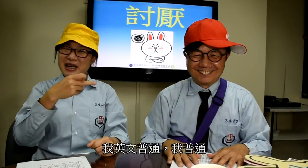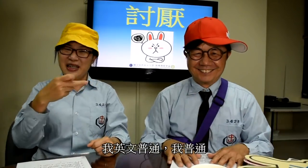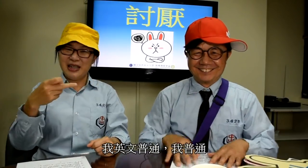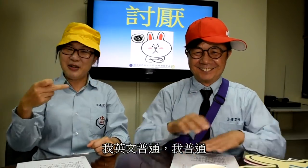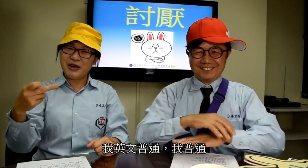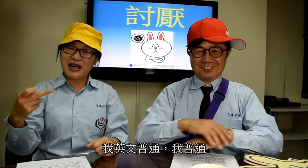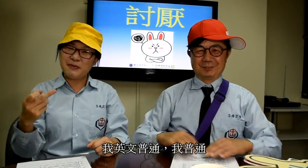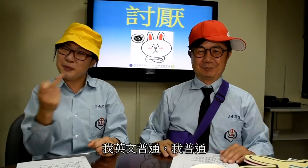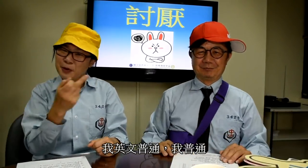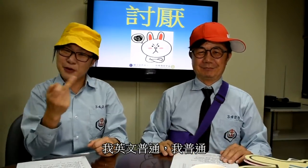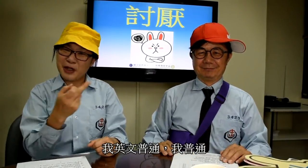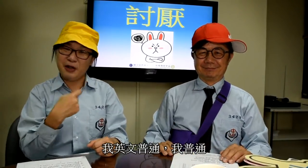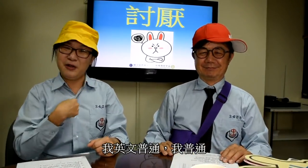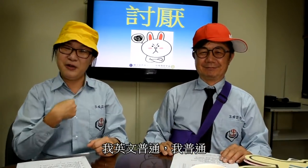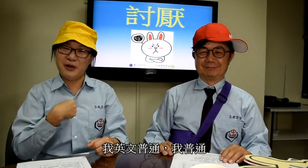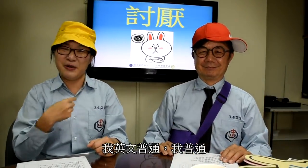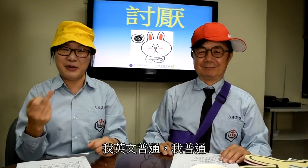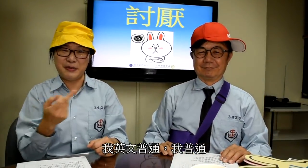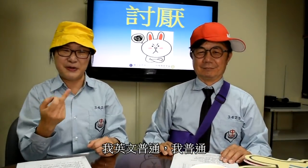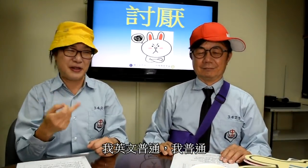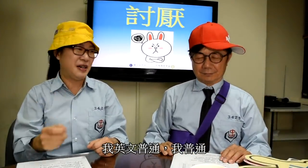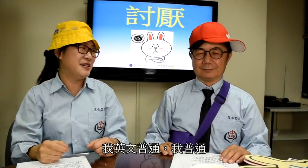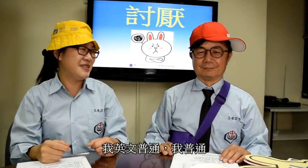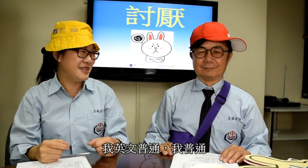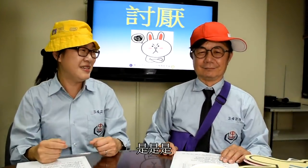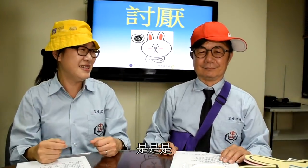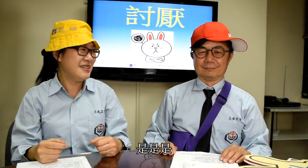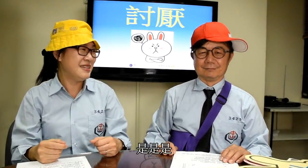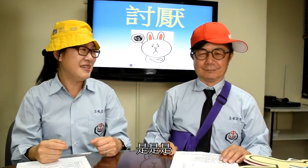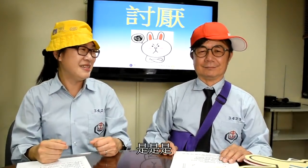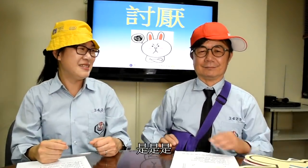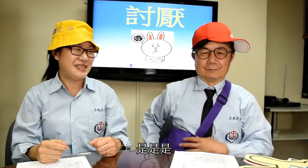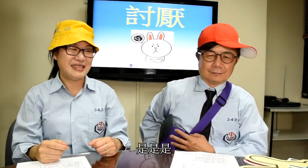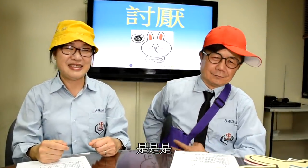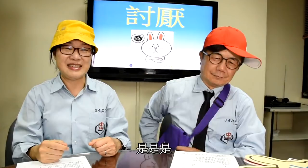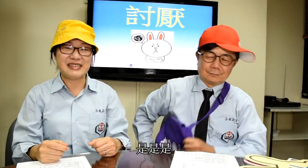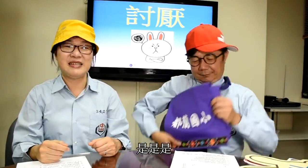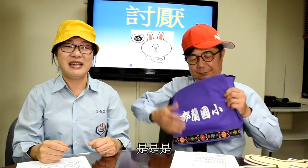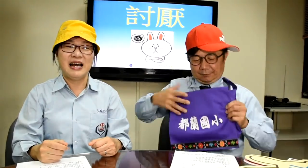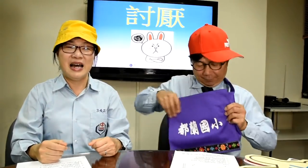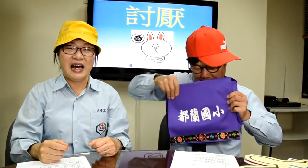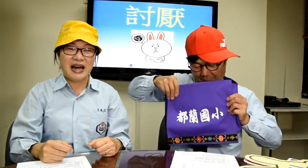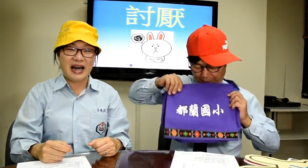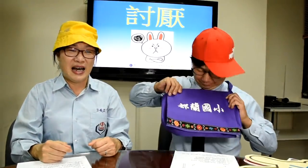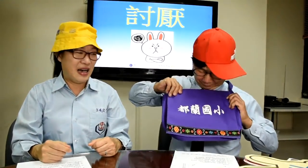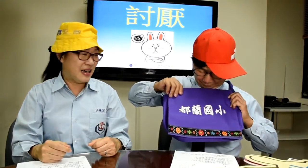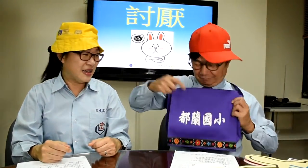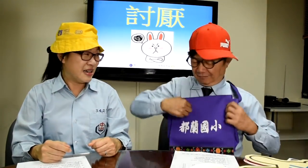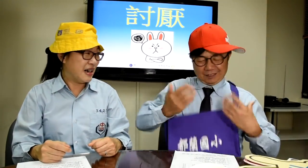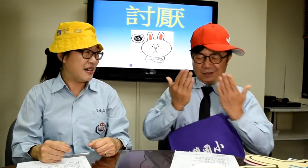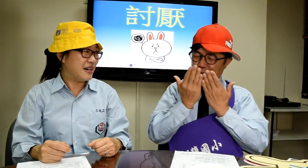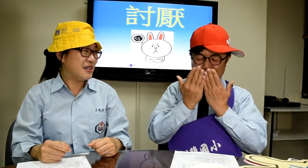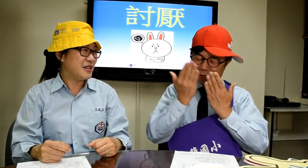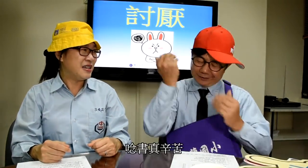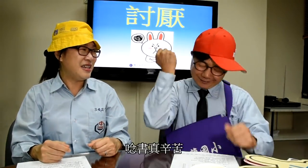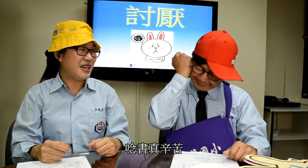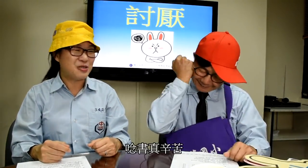英文普通，我普通，是是是、哦，念书